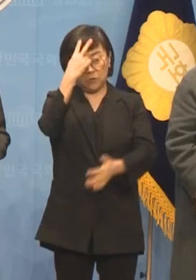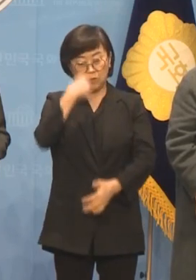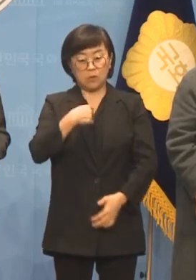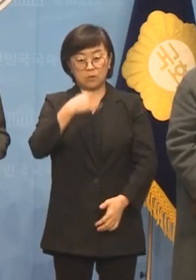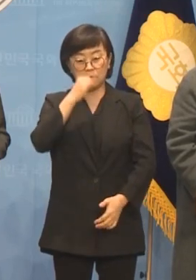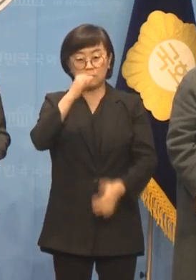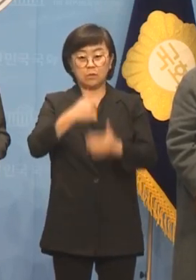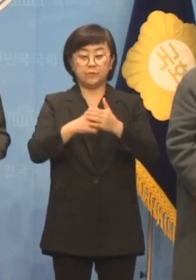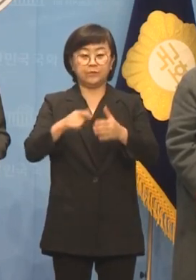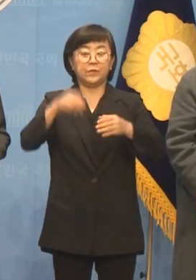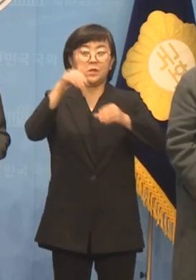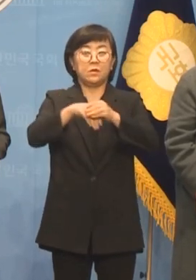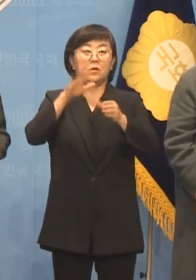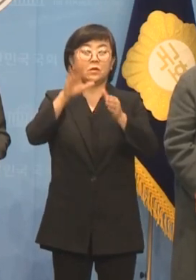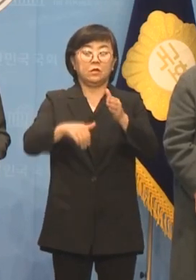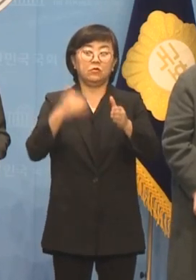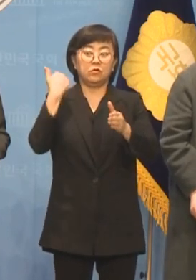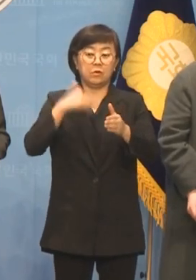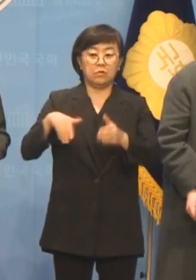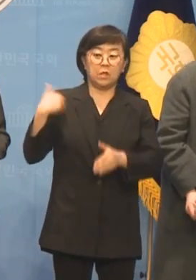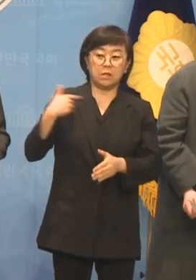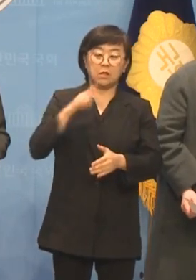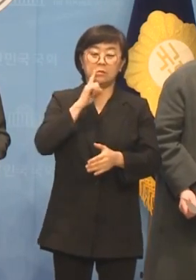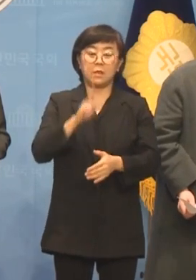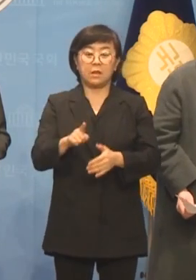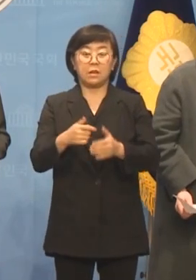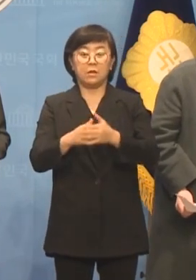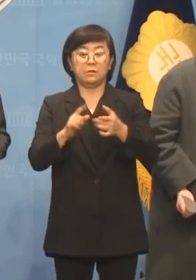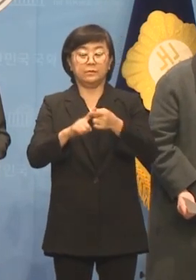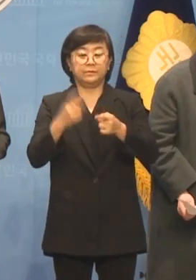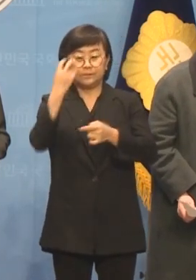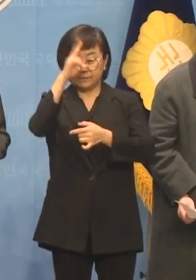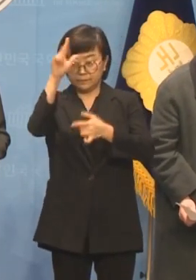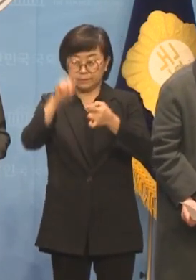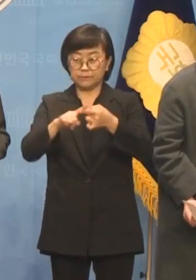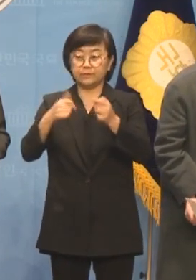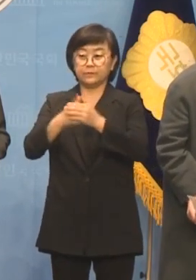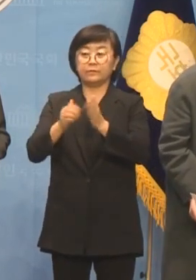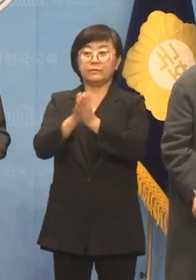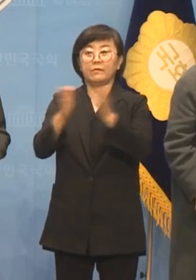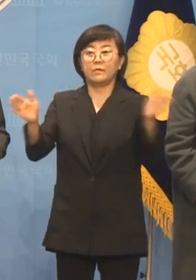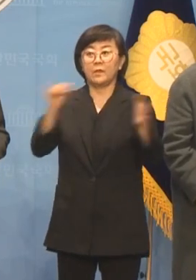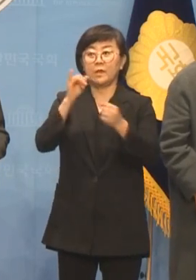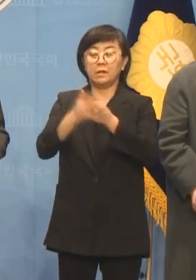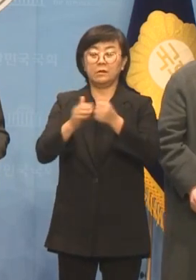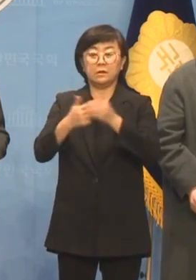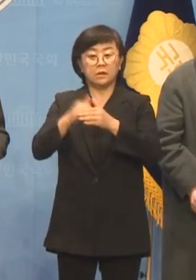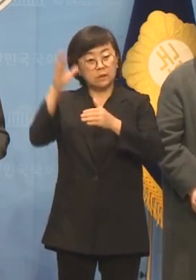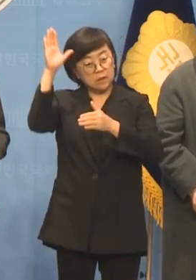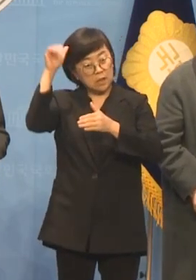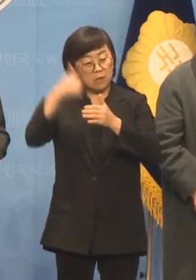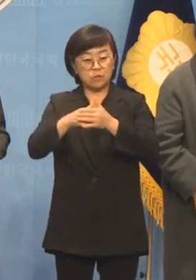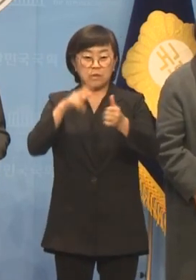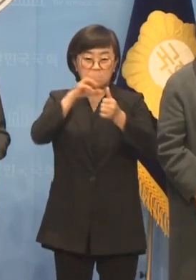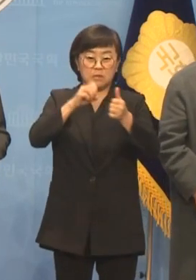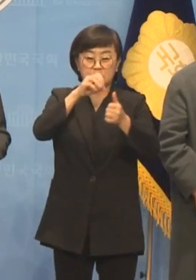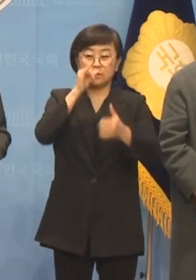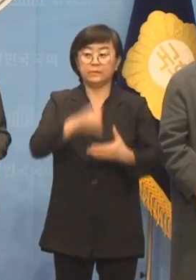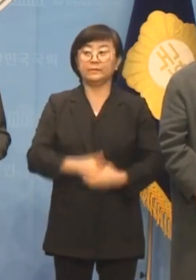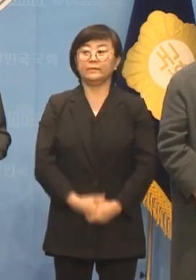있고, 선거 당시 누군가 몰랐다는 말에는 검찰의 공격 개시에 이어 사냥개처럼 물어뜯고